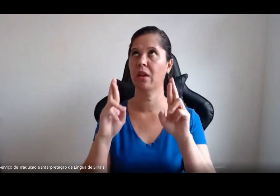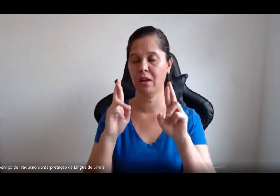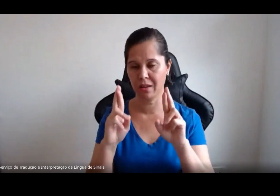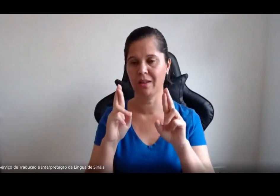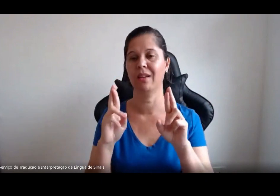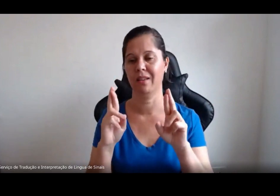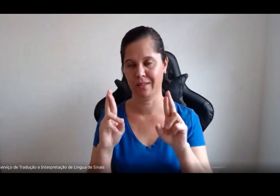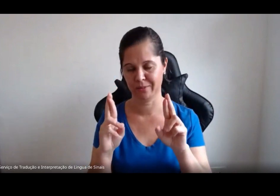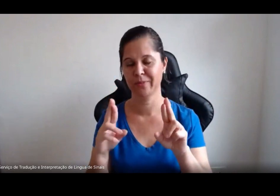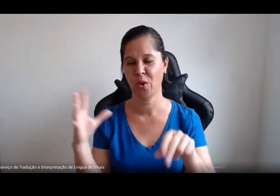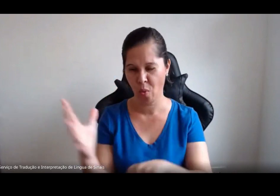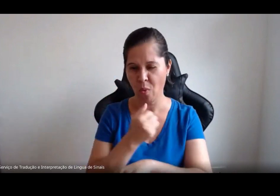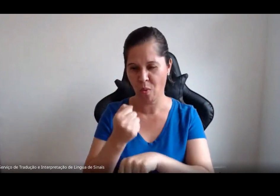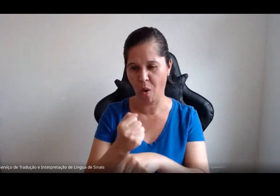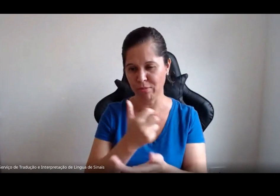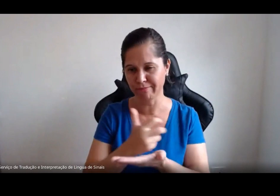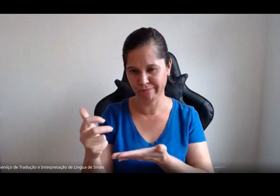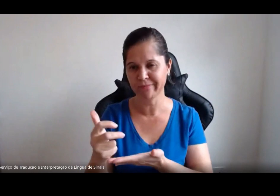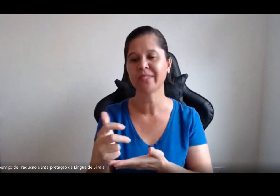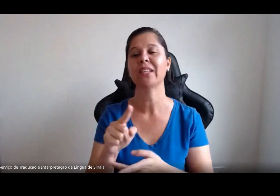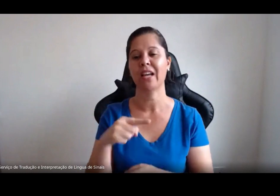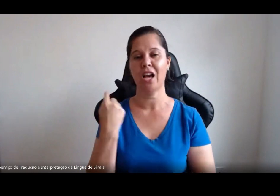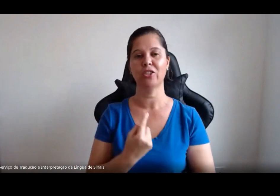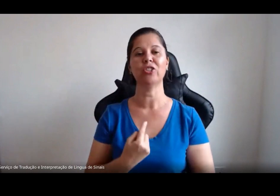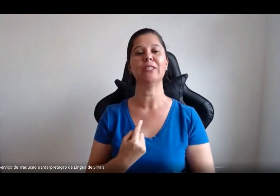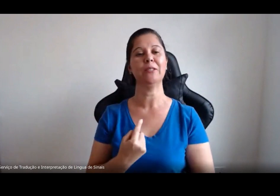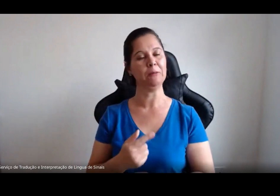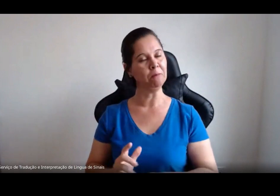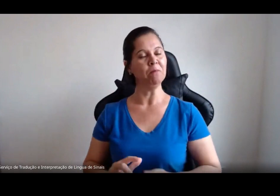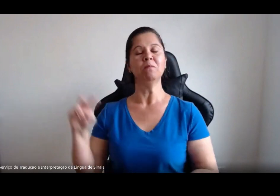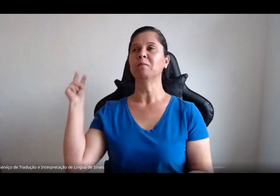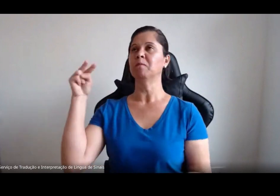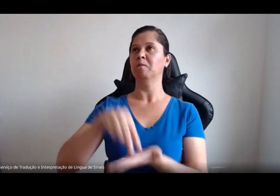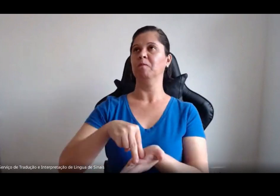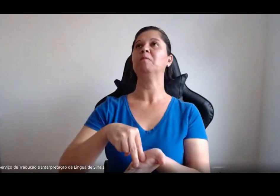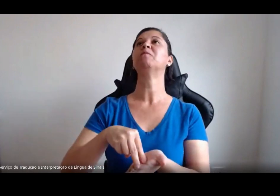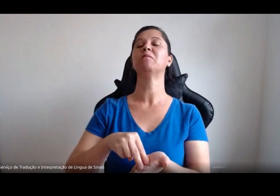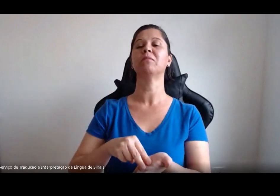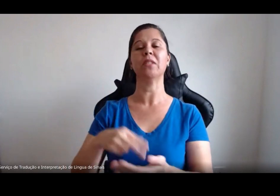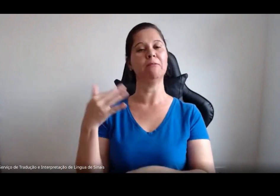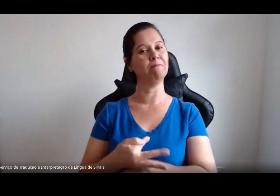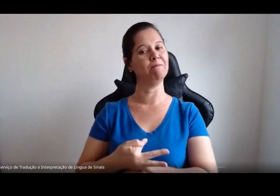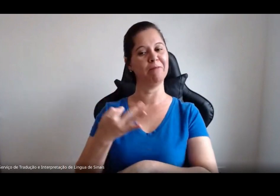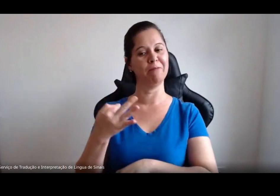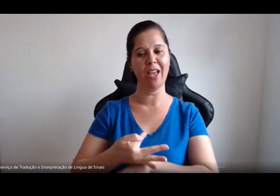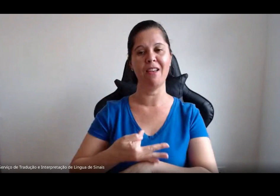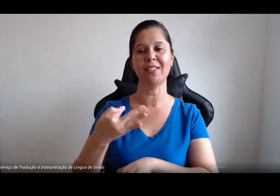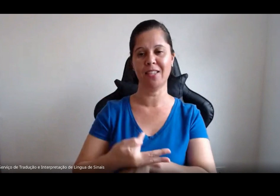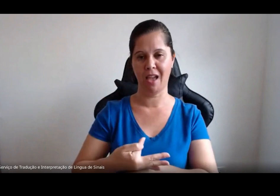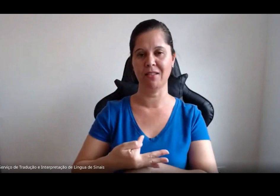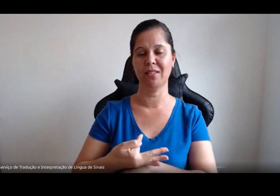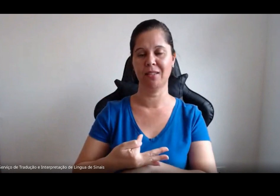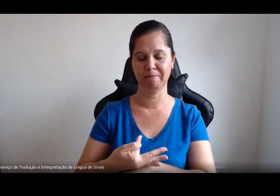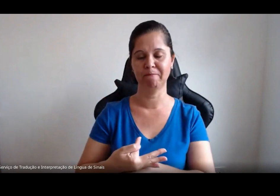esse grande golpe nos faça resistir, levantar e melhorar.